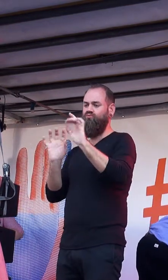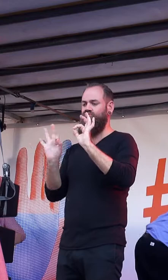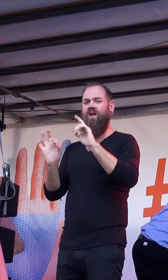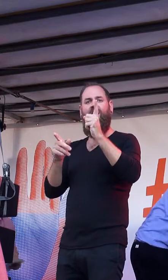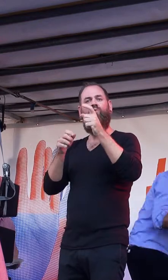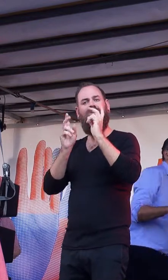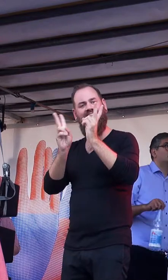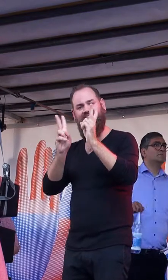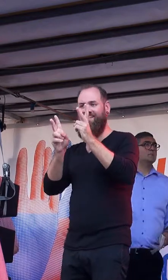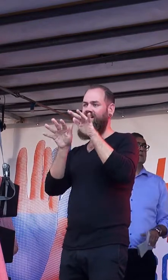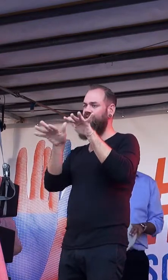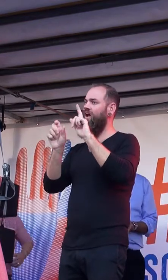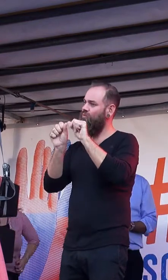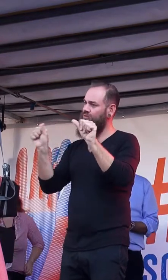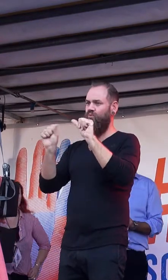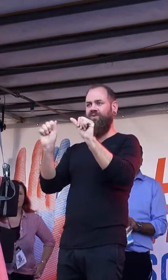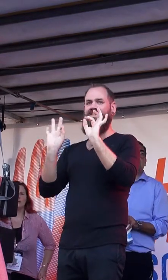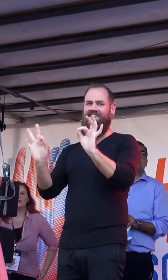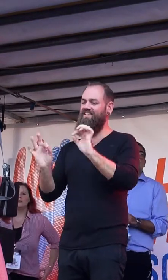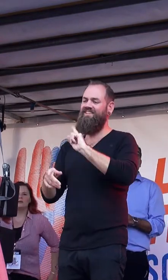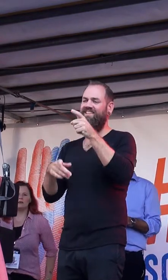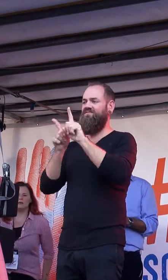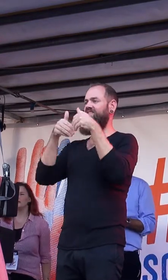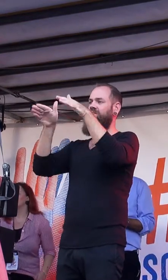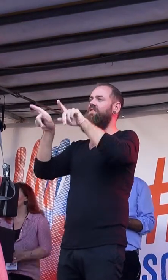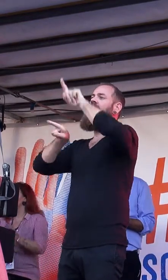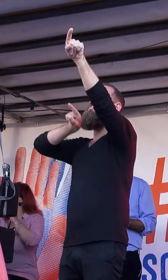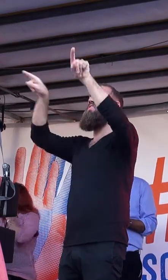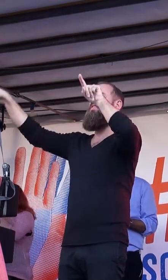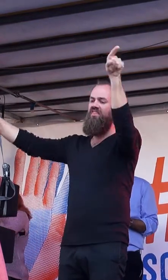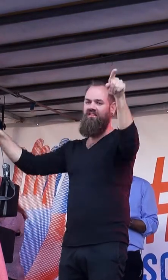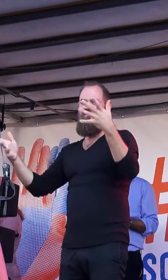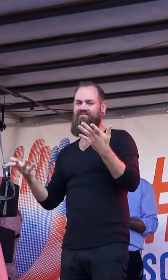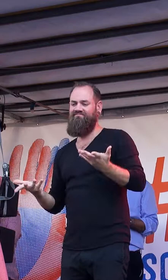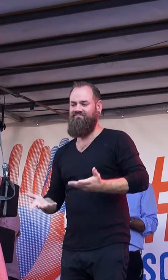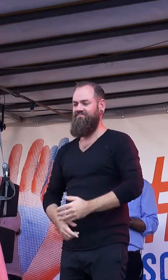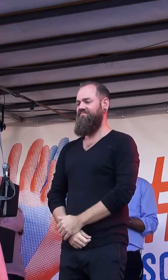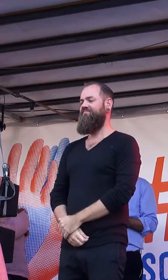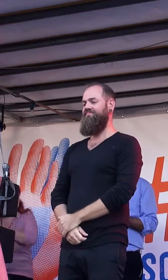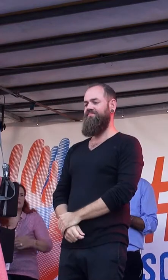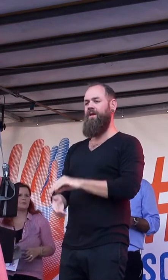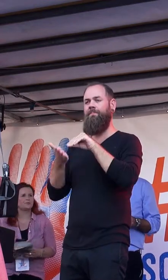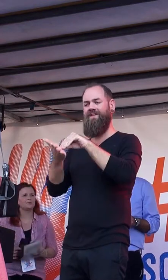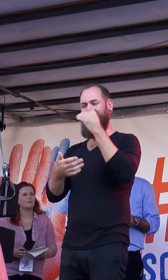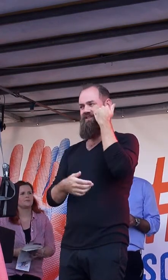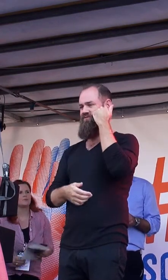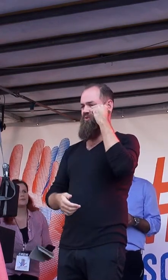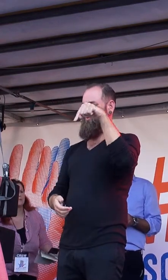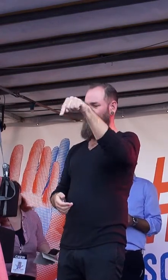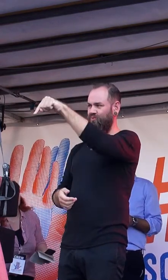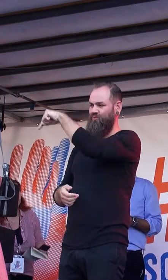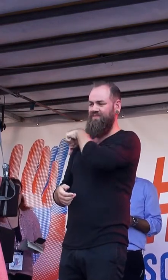Denn auch und gerade ein fairer Mietwohnungsmarkt ist eine wichtige Säule für eine solidarische Gesellschaft.